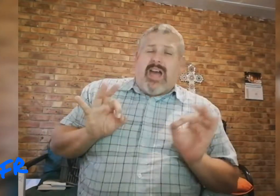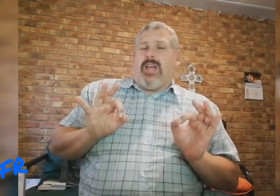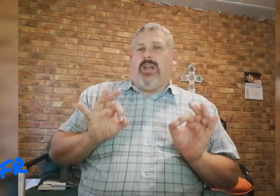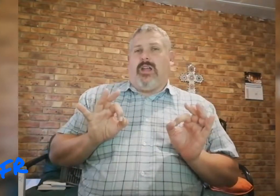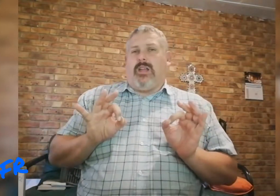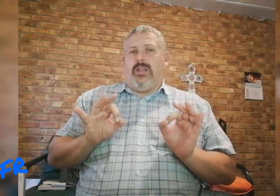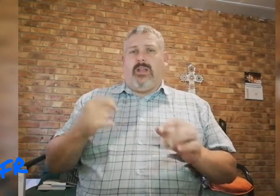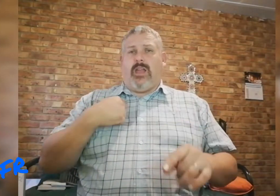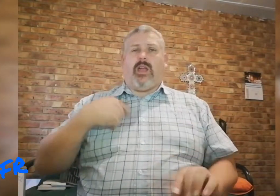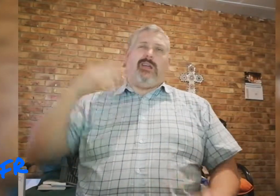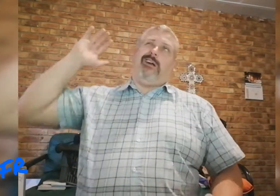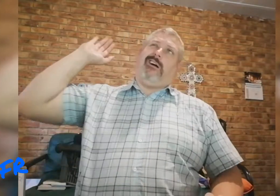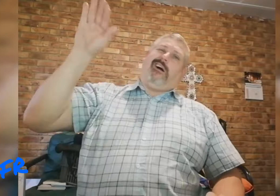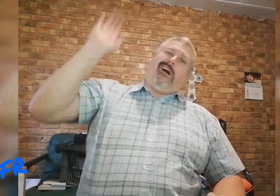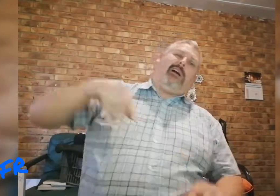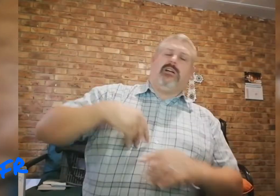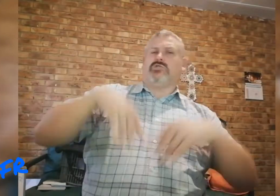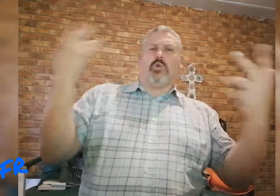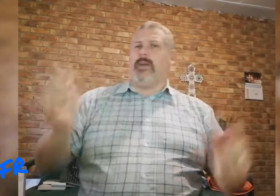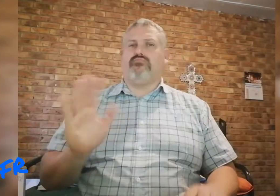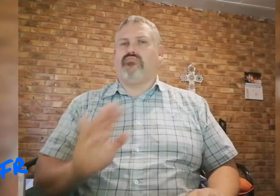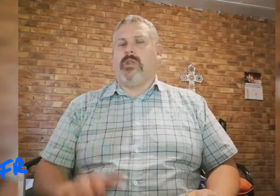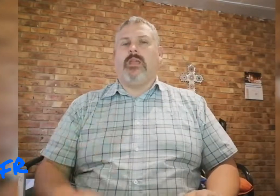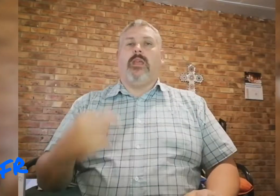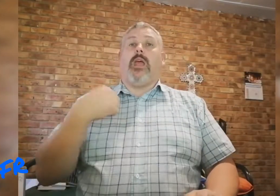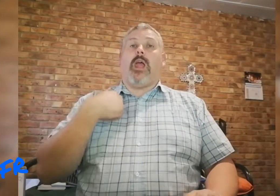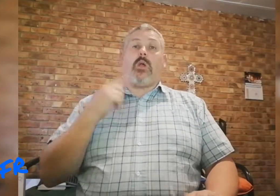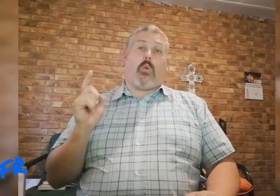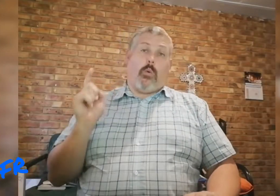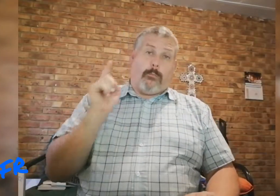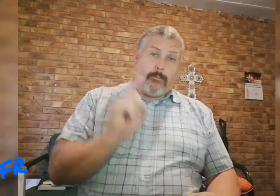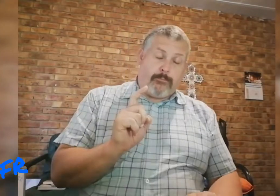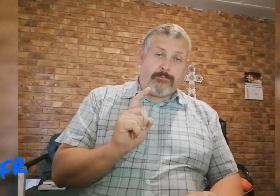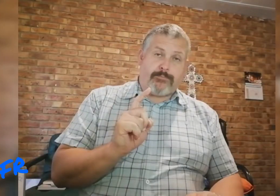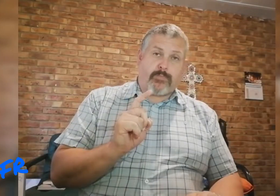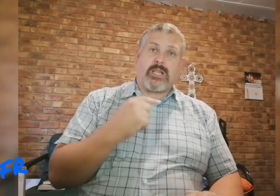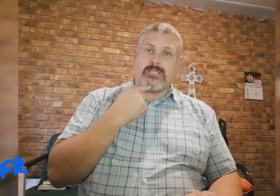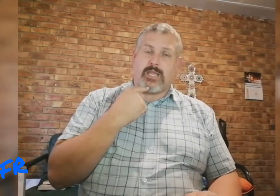heilig, ek, somme, ek kom, sê,